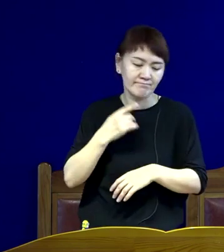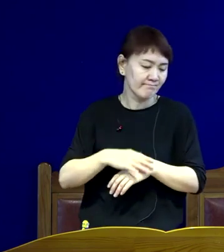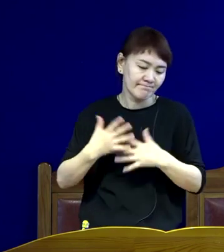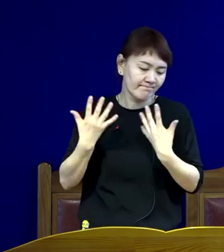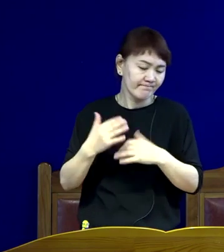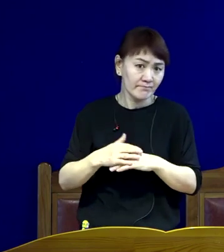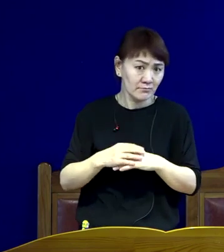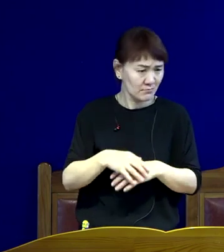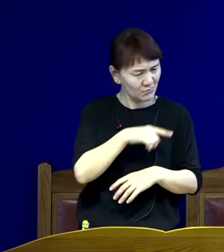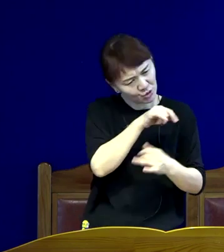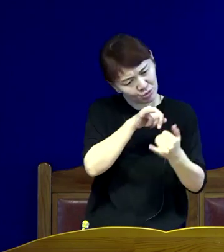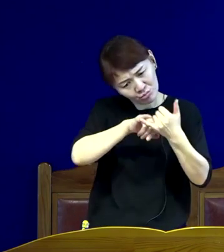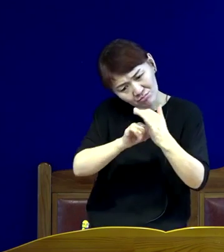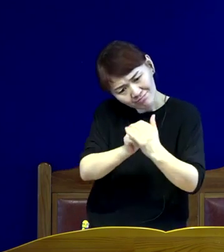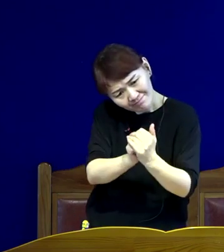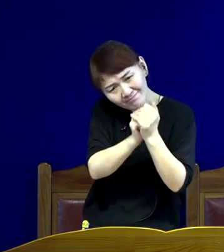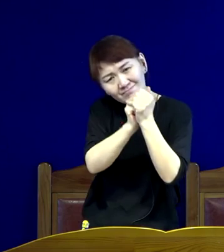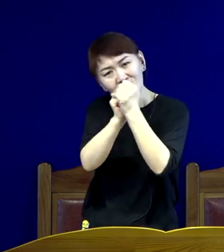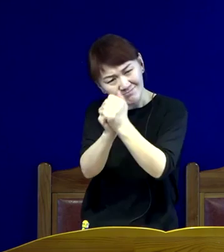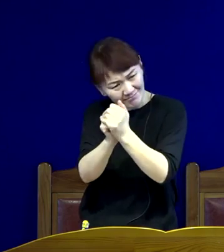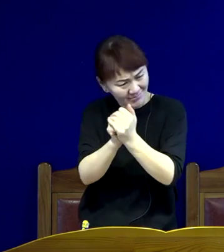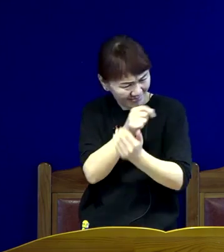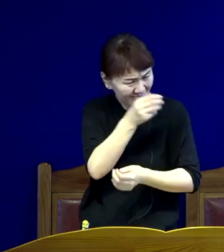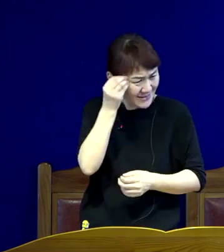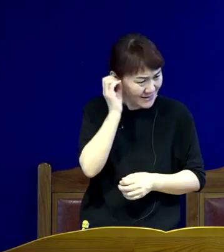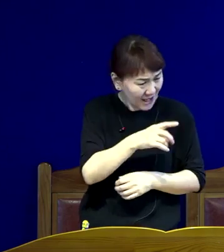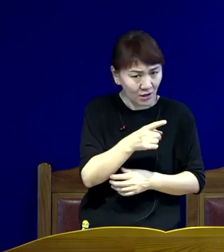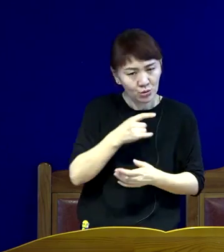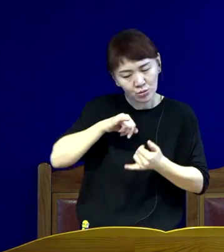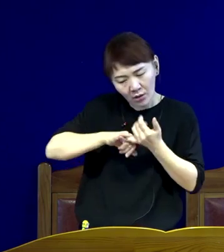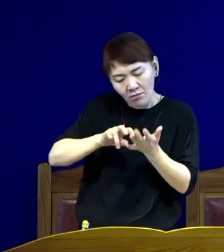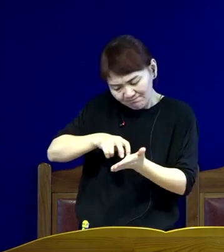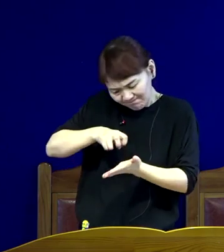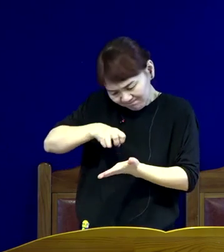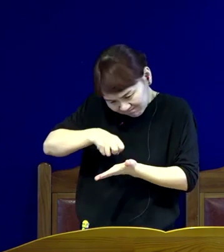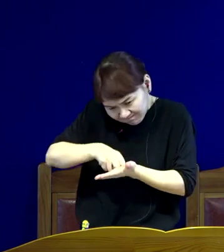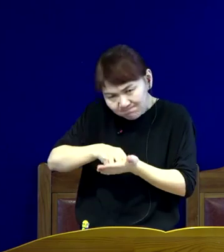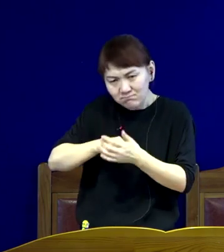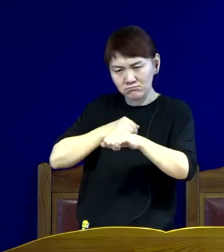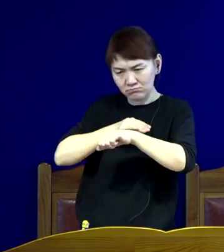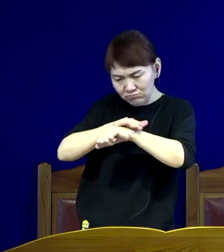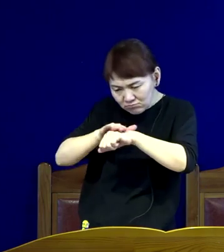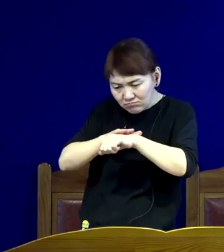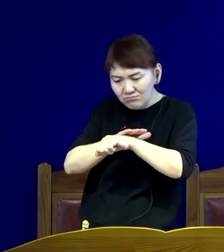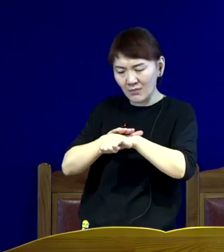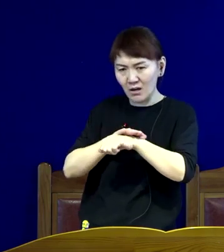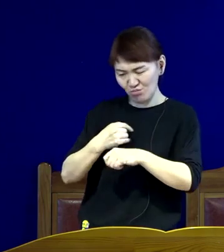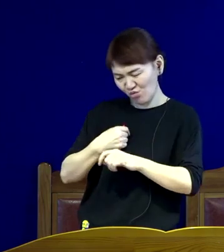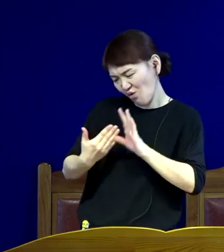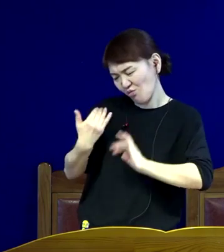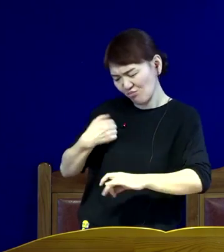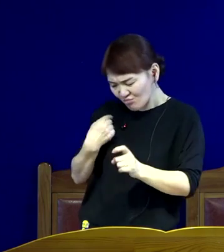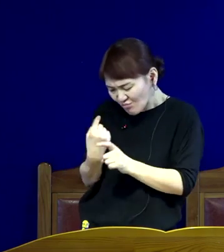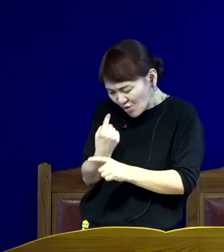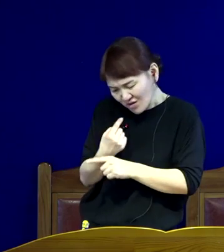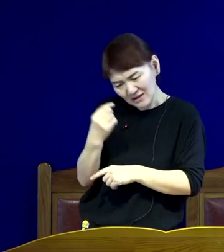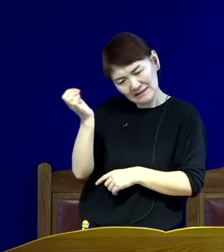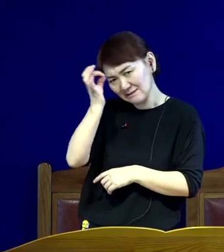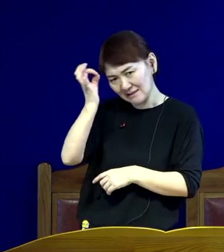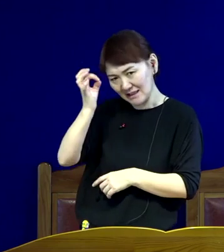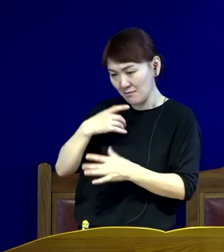Тэгээ нөхрийнхөө өмнө өвдөг сөгдөд гуугаарай гэж хэлсэн. Би өнгөрсөн хугацаанд их буруу хандаж байжээ. Харин Библийн үгийг сураад үзсэн чинь